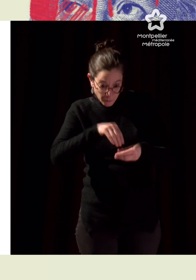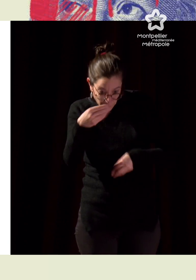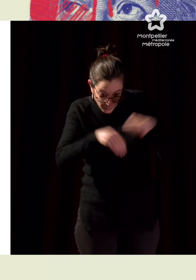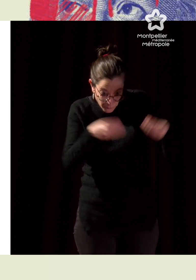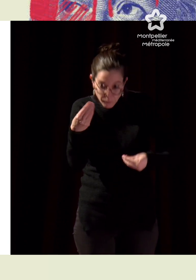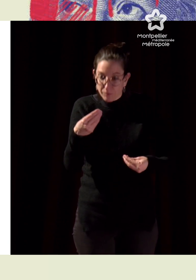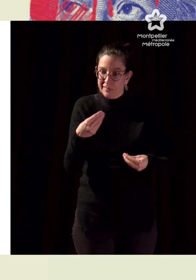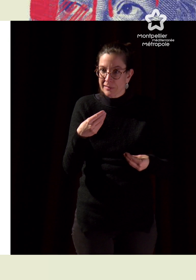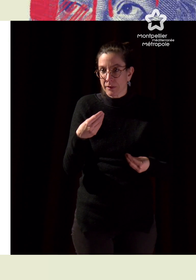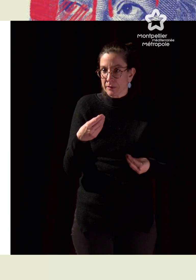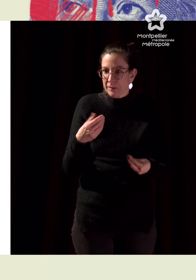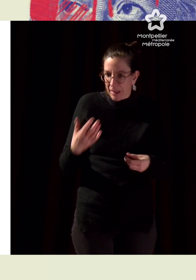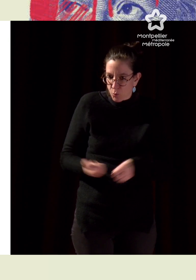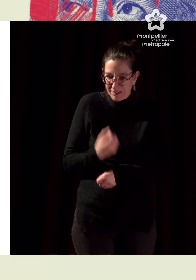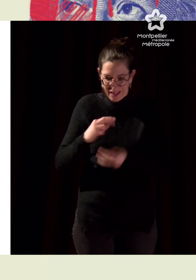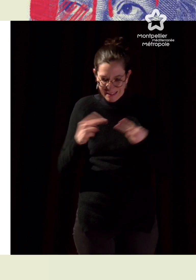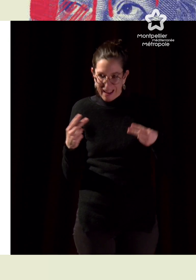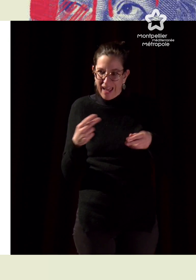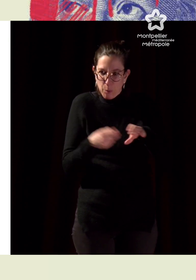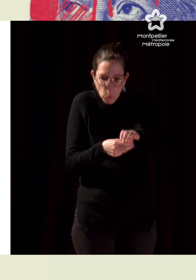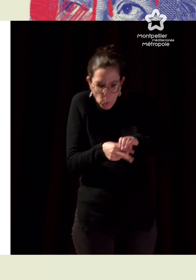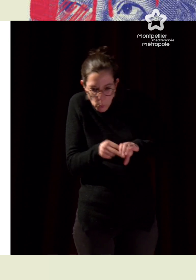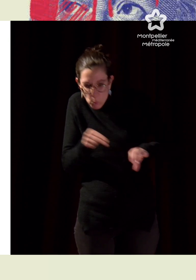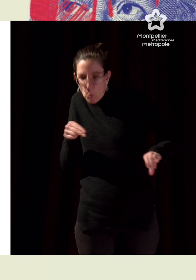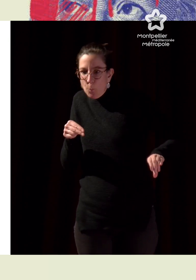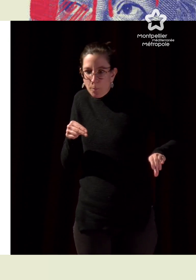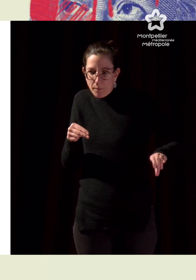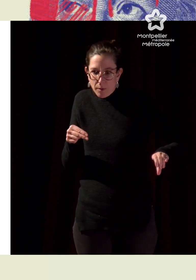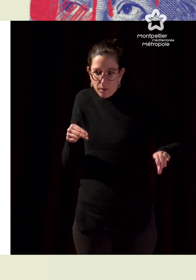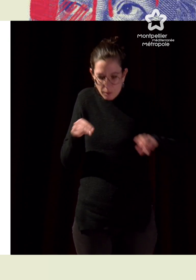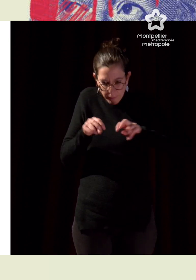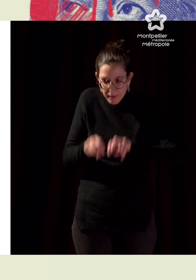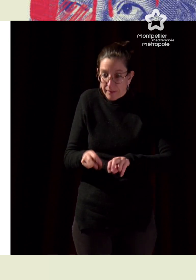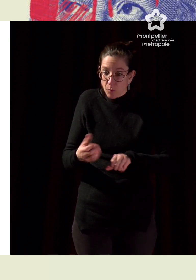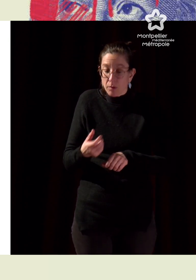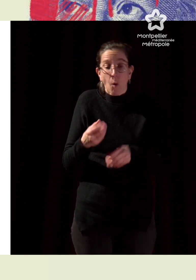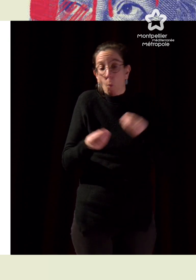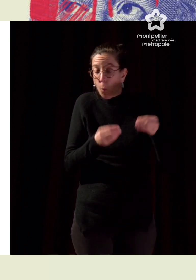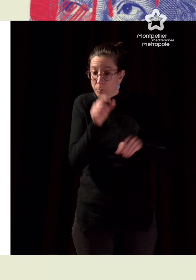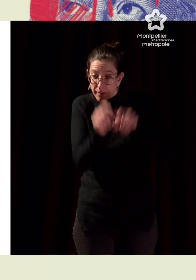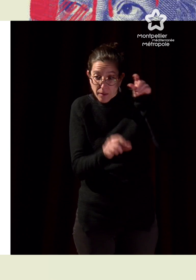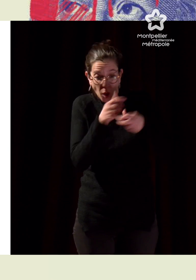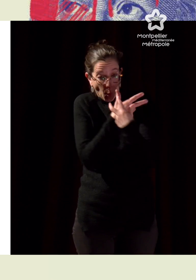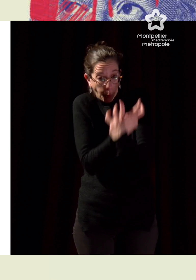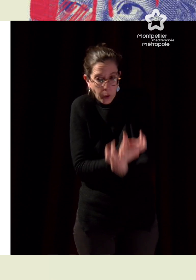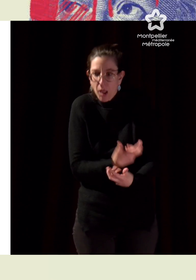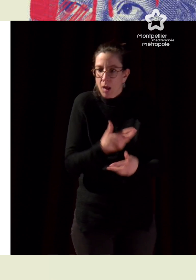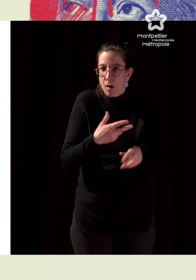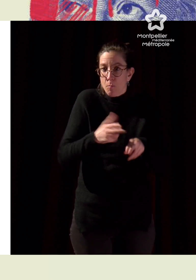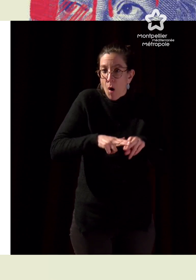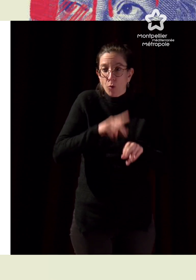à extraire de l'ADN donc de gens qui sont morts il y a plusieurs dizaines de milliers